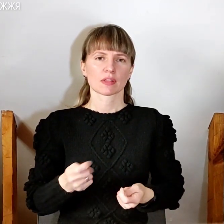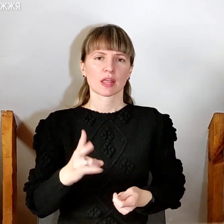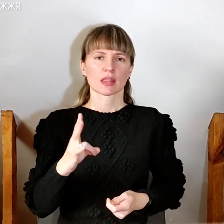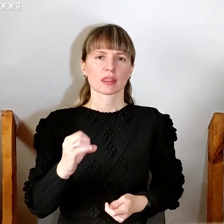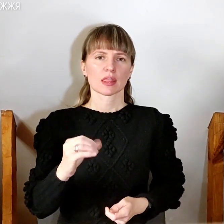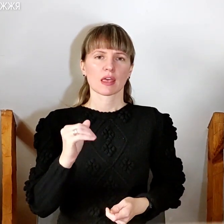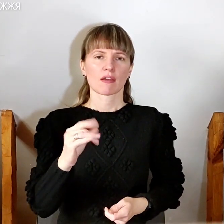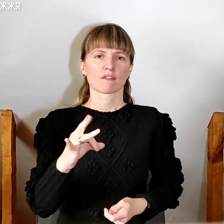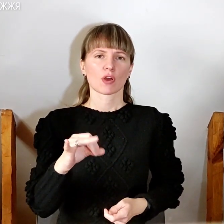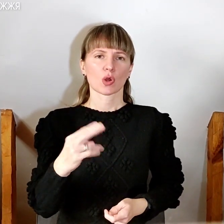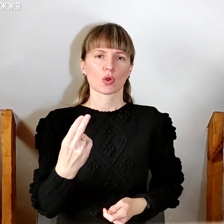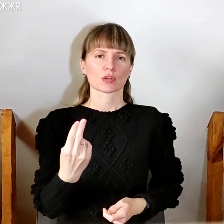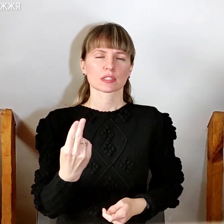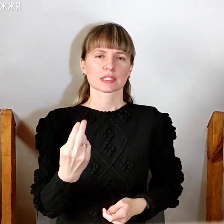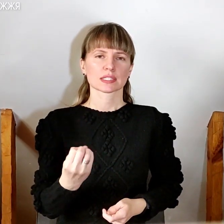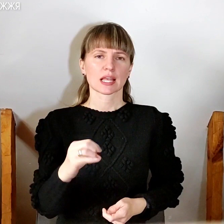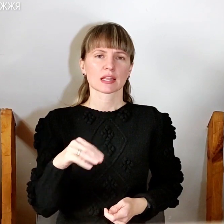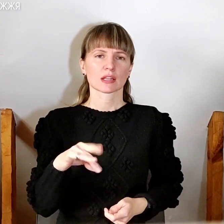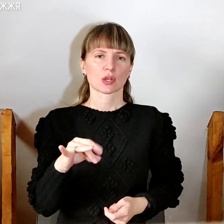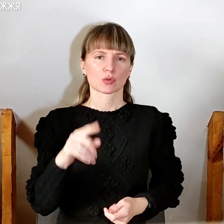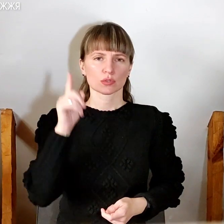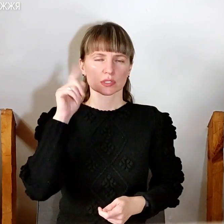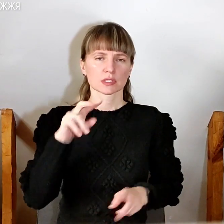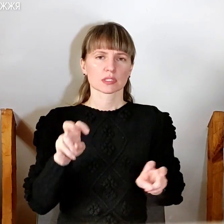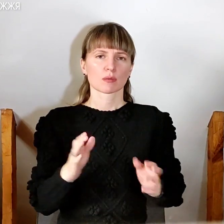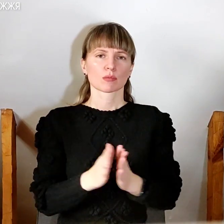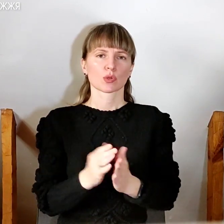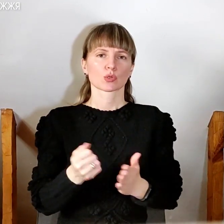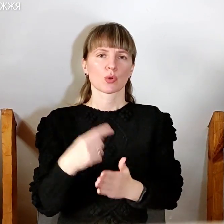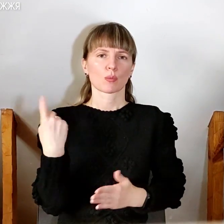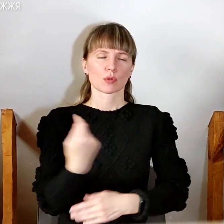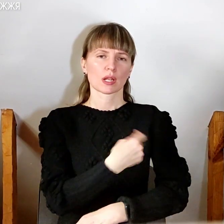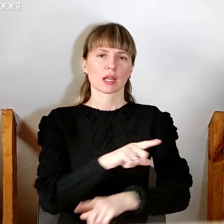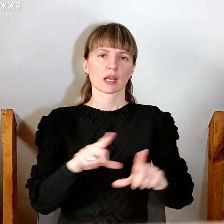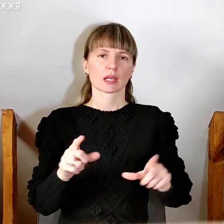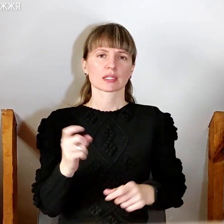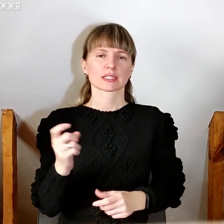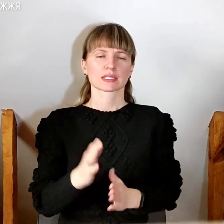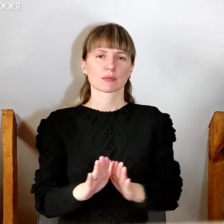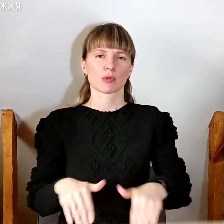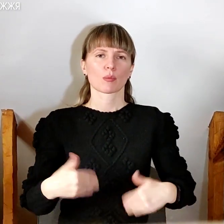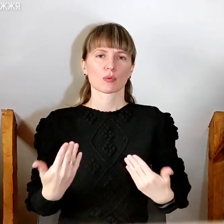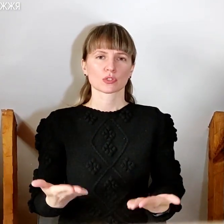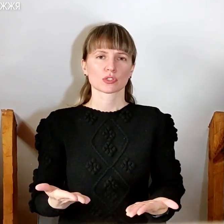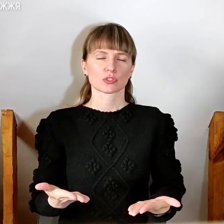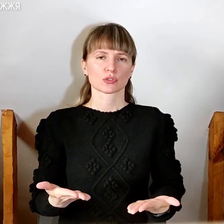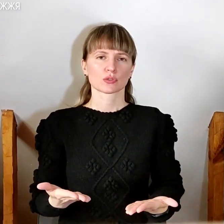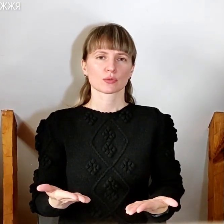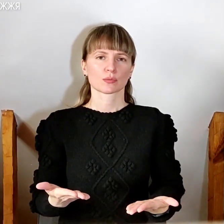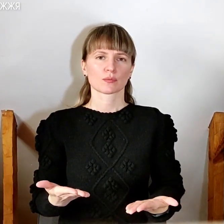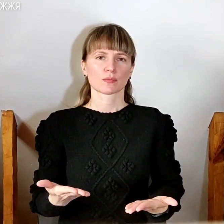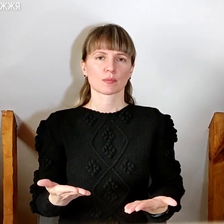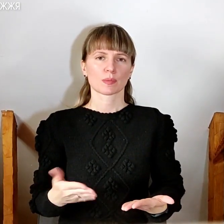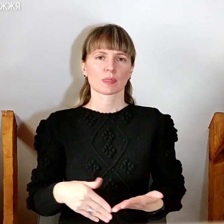це я знаю з таких достовірних джерел, зверталося до обласної лікарні з пропозицією допомогти